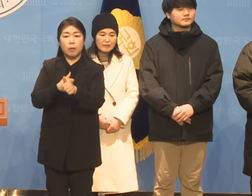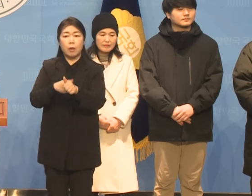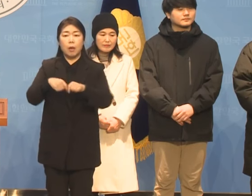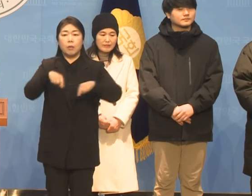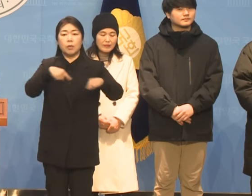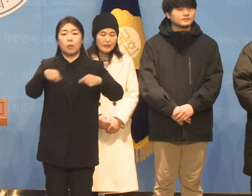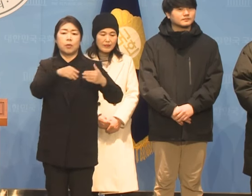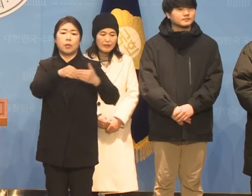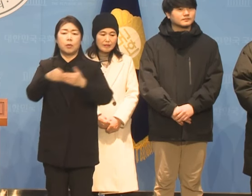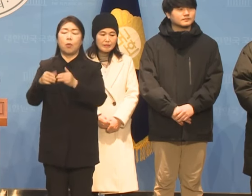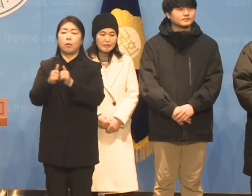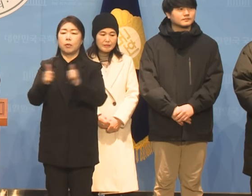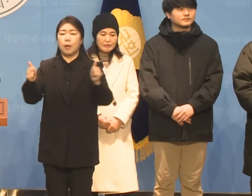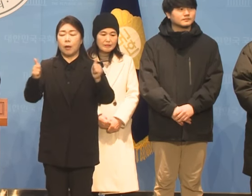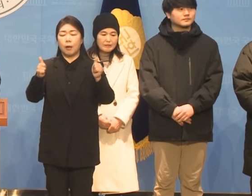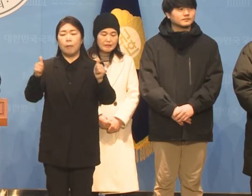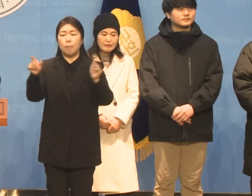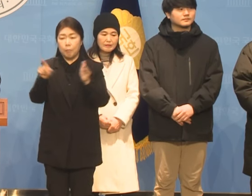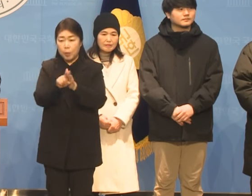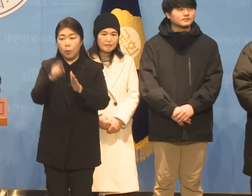지도자라고 믿었습니다.